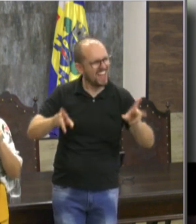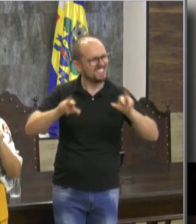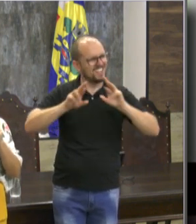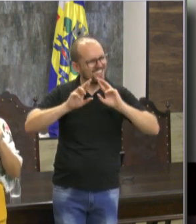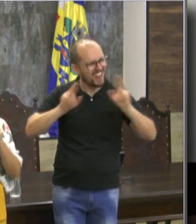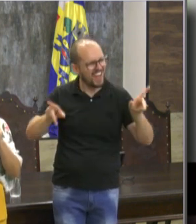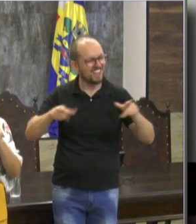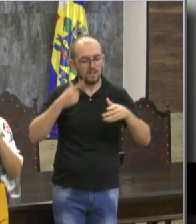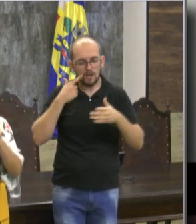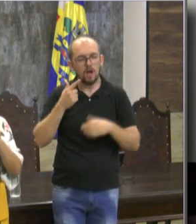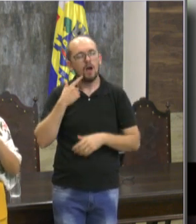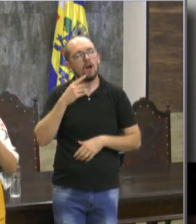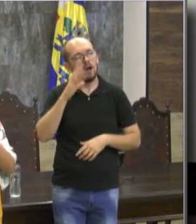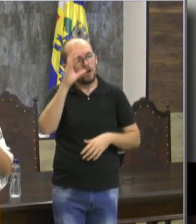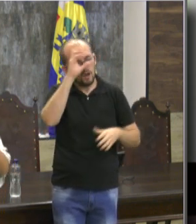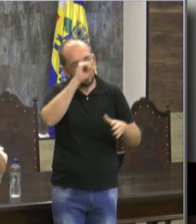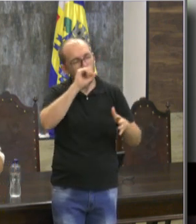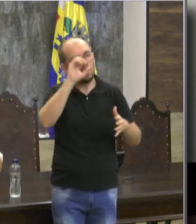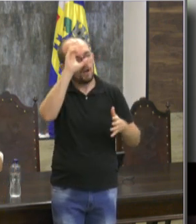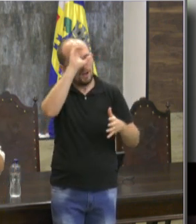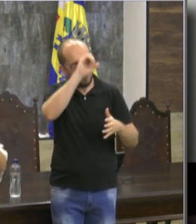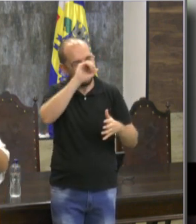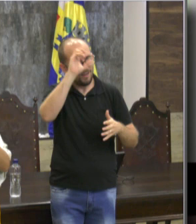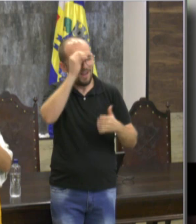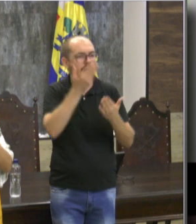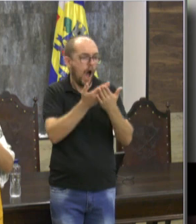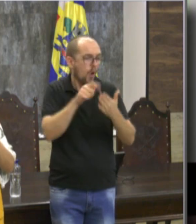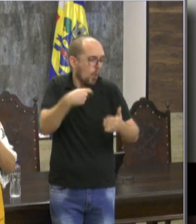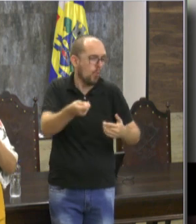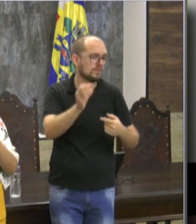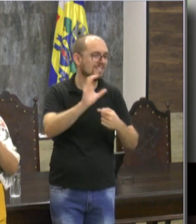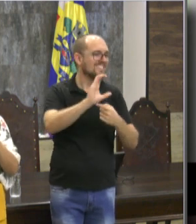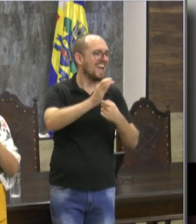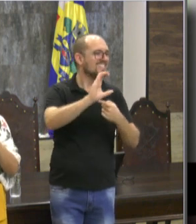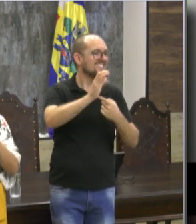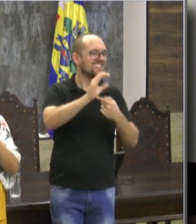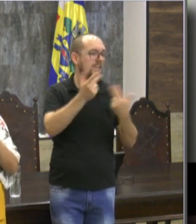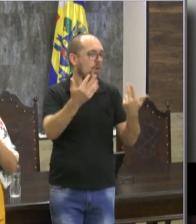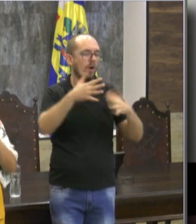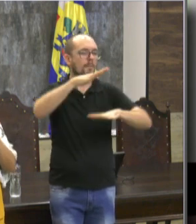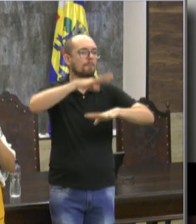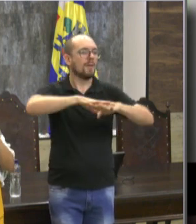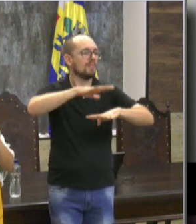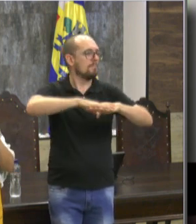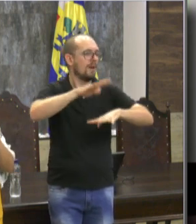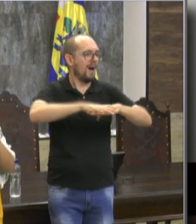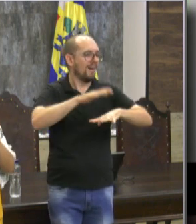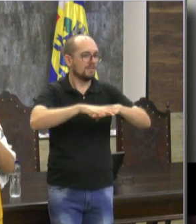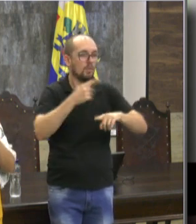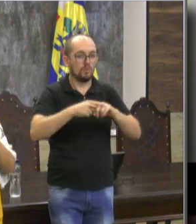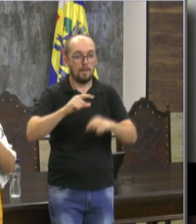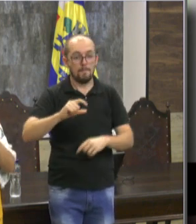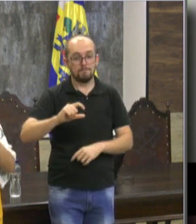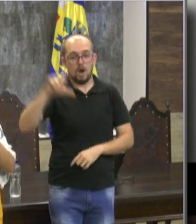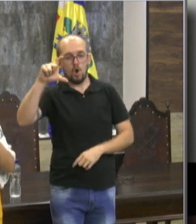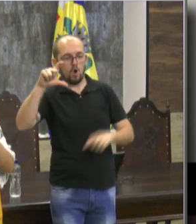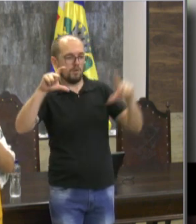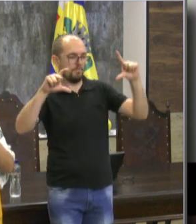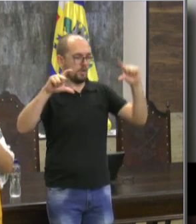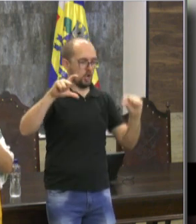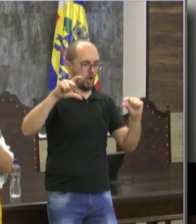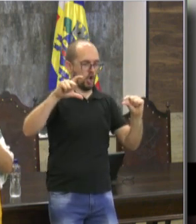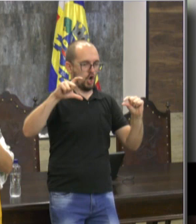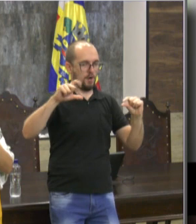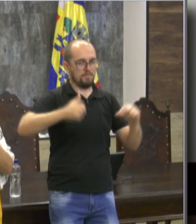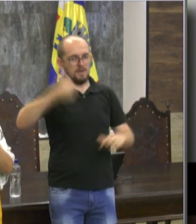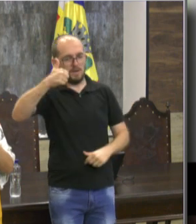formato. E a gente explora essa questão, né, de ciências e também da matemática. Explica que precisa de água e depois a gente registra